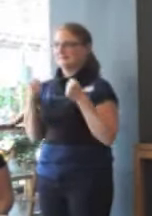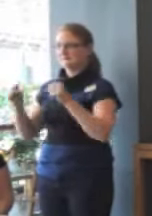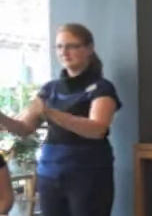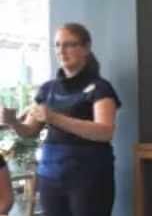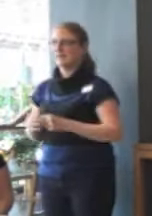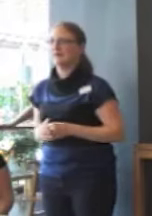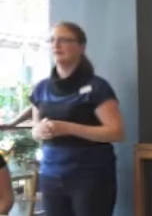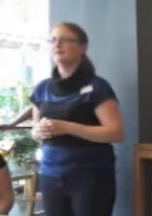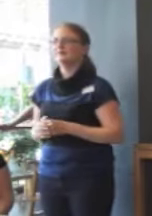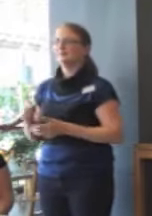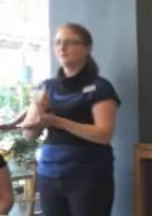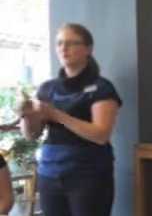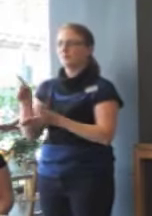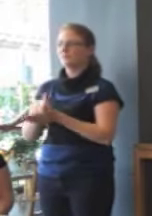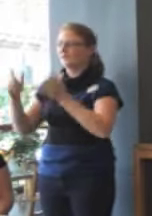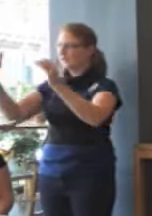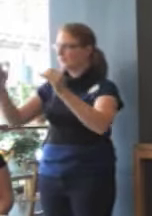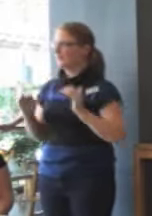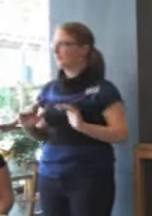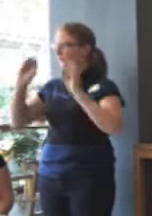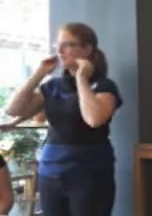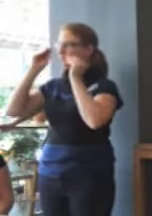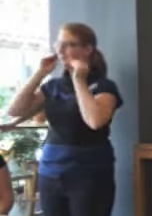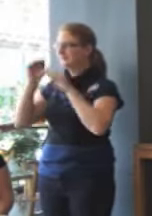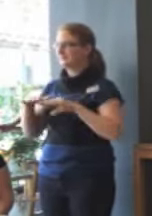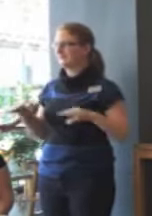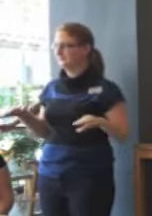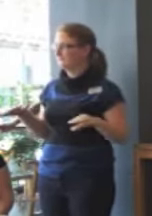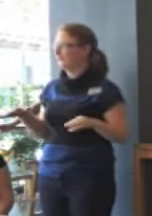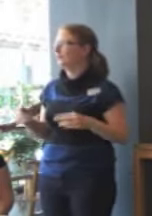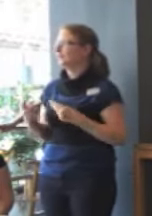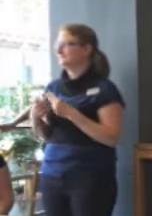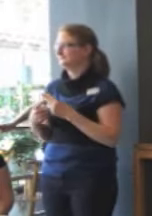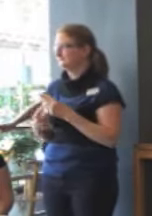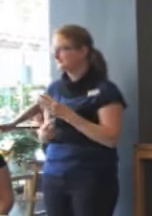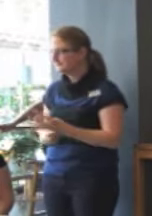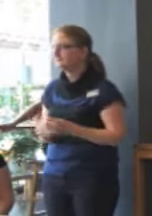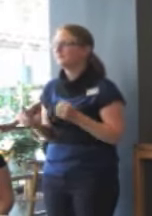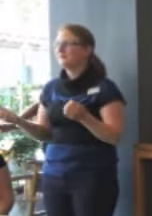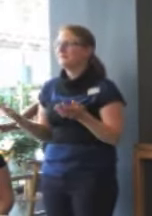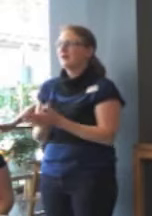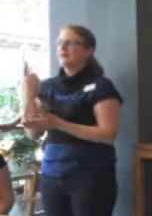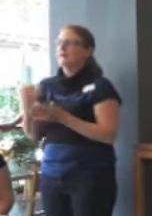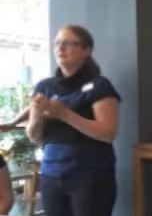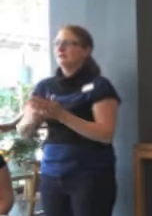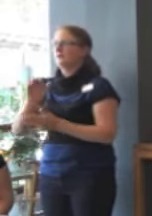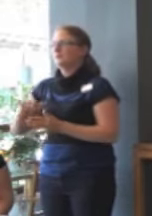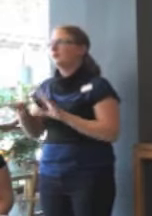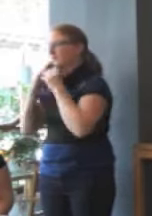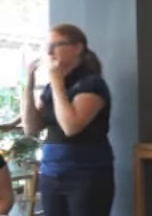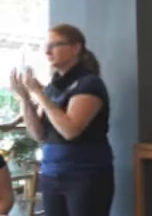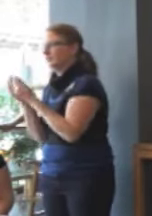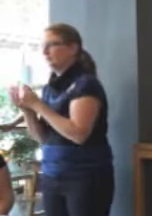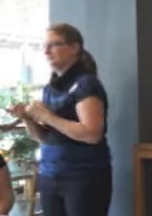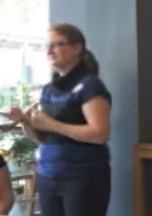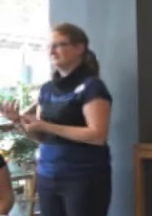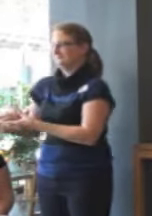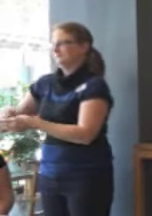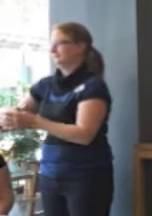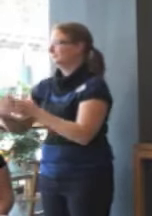var oftast låg utbildningsnivå och så vidare. Det som hände i barnomsorgen, det var att den blev en del